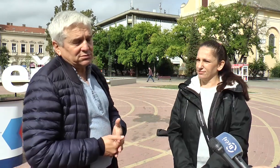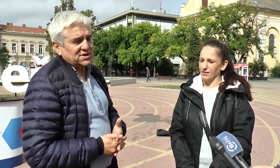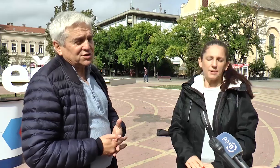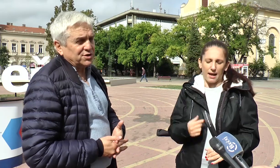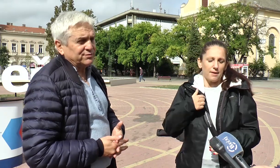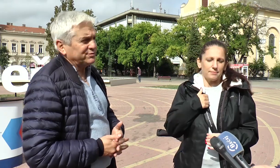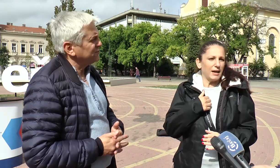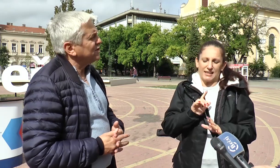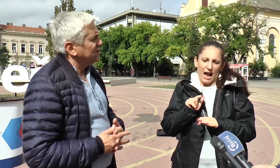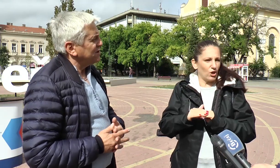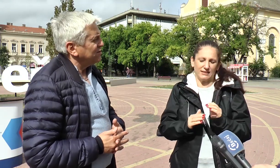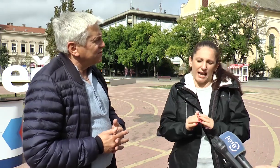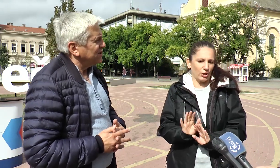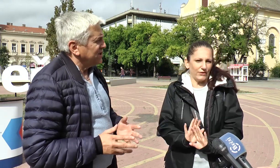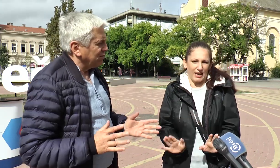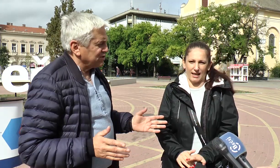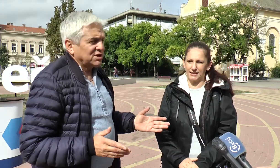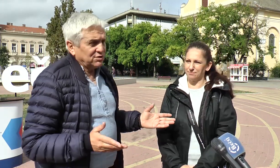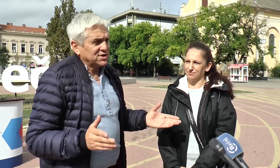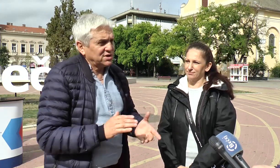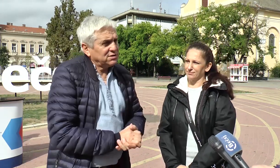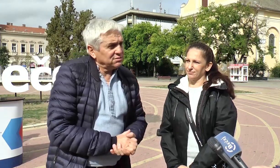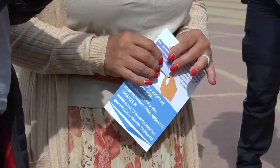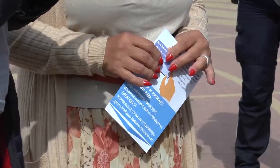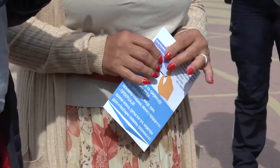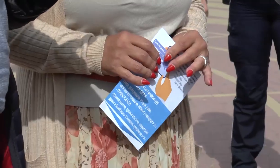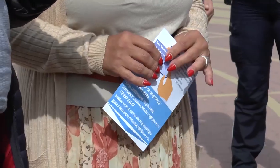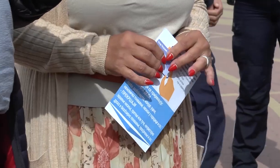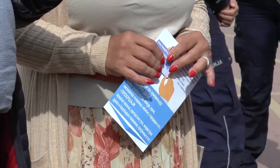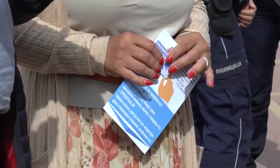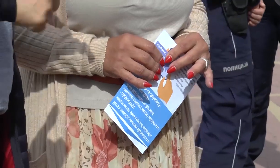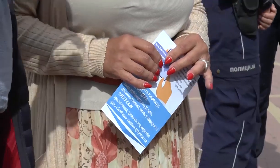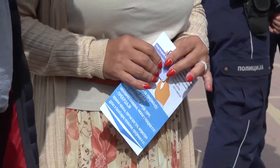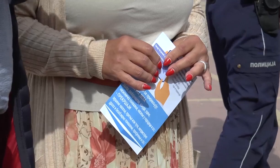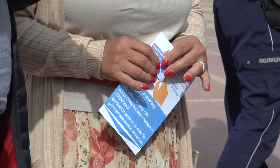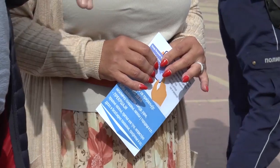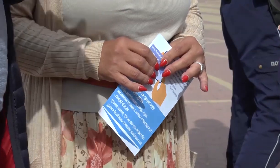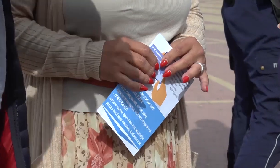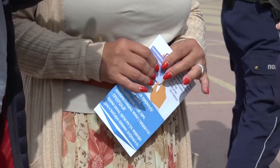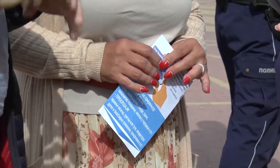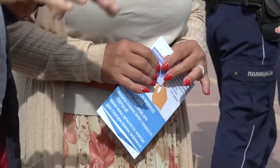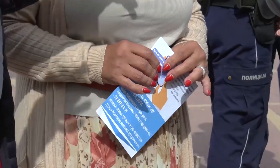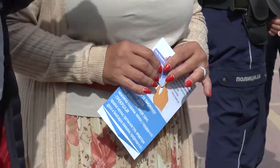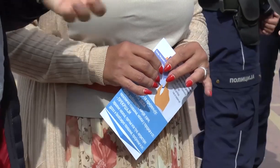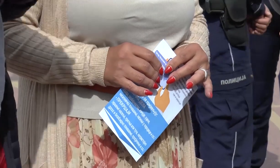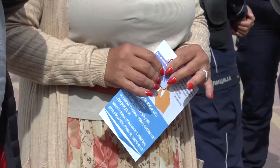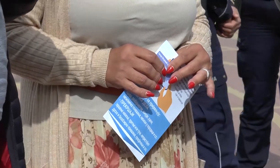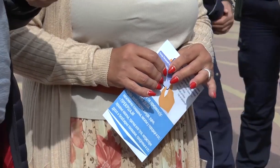nagyon elégedett vagyok ezzel a kezdeményezéssel. A projekt népszerűsítésén a helyi önkormányzat képviselői is